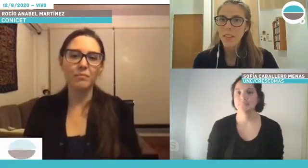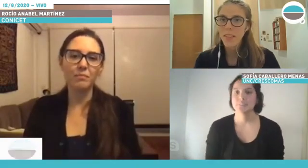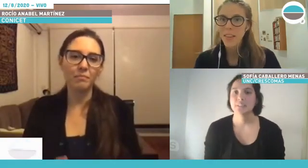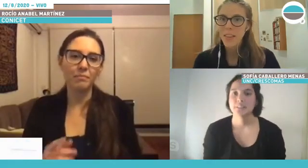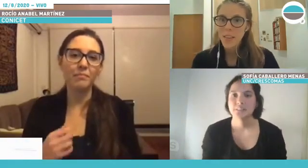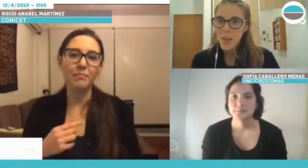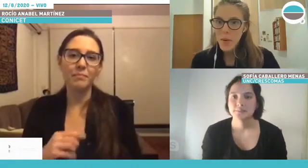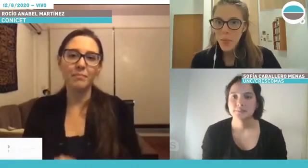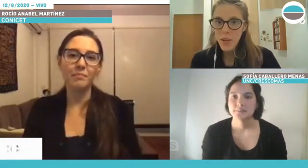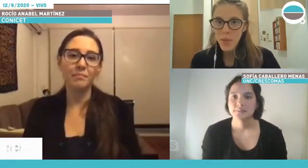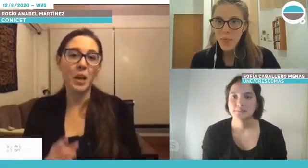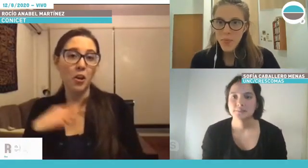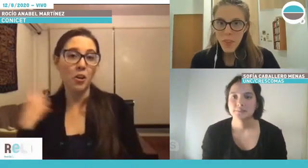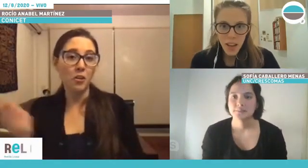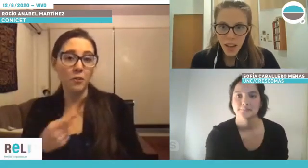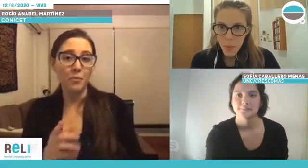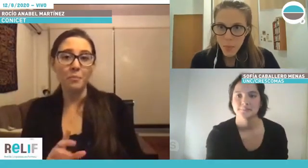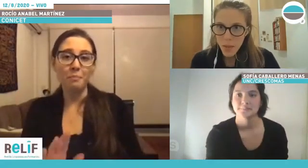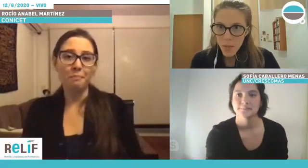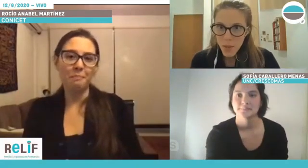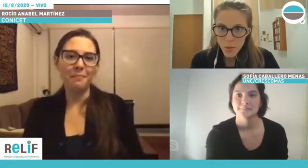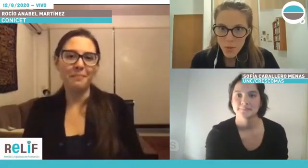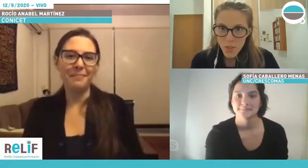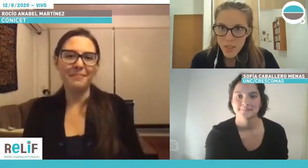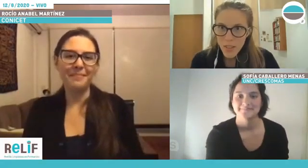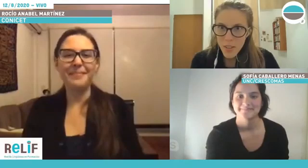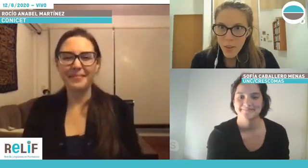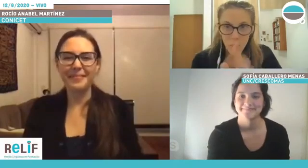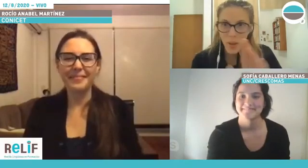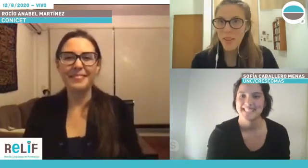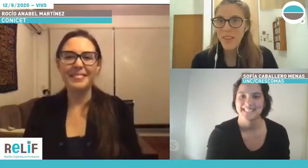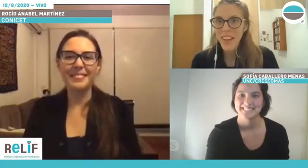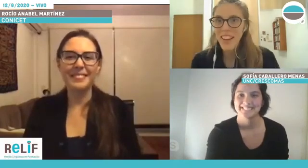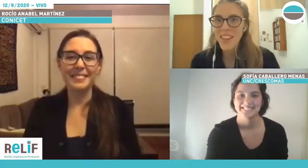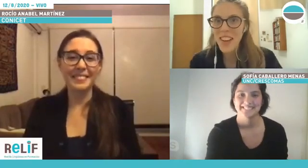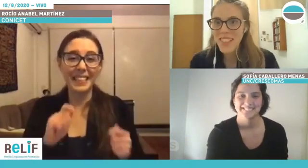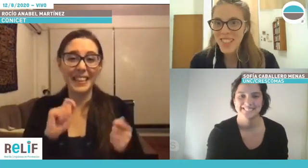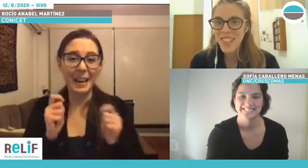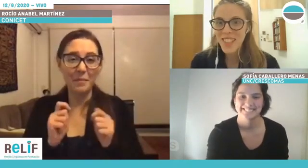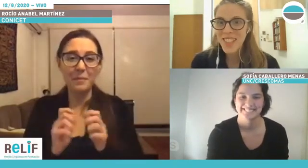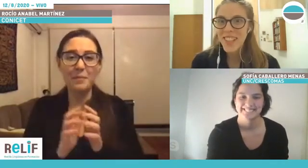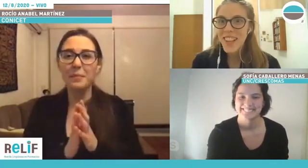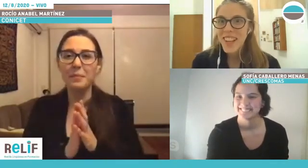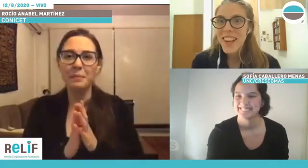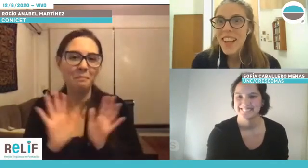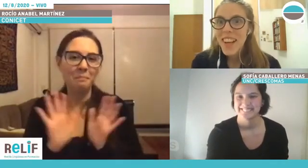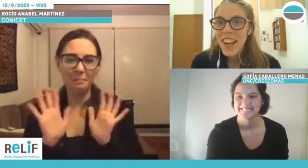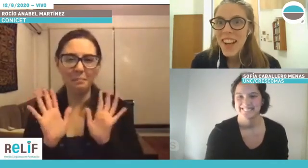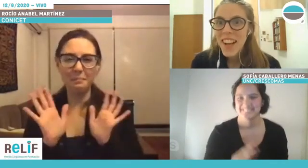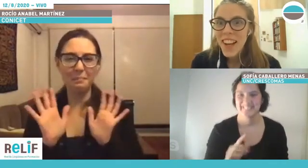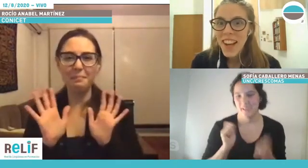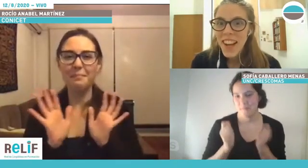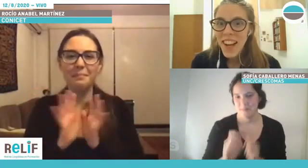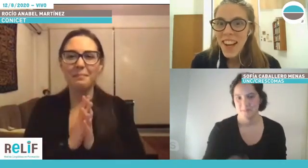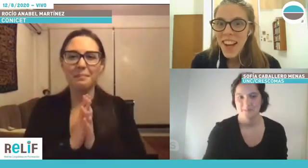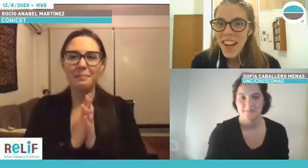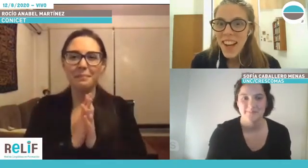Ok. Bueno, cambiamos, ¿no? Oh, perdón, ¿algo más? Sí, sí, sí.